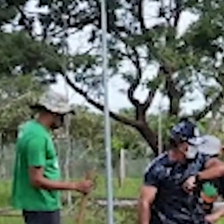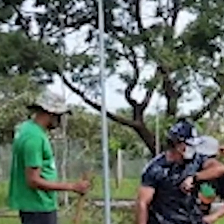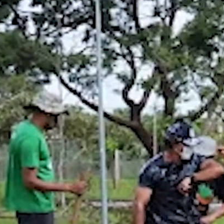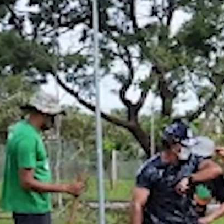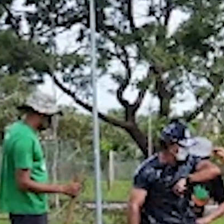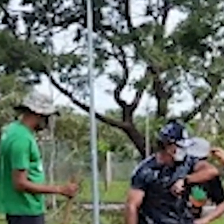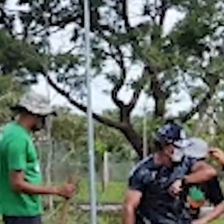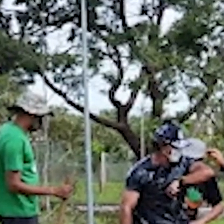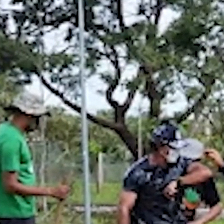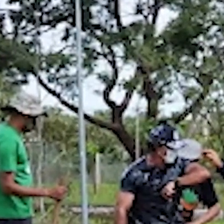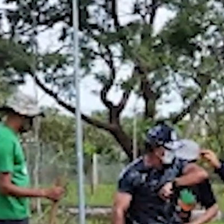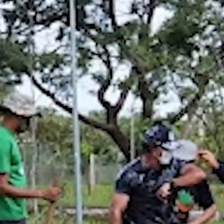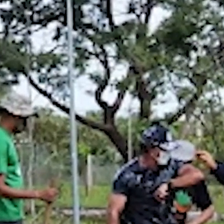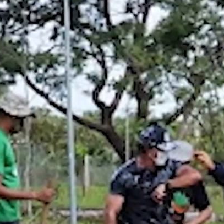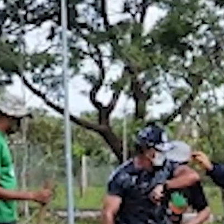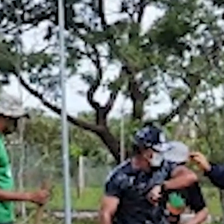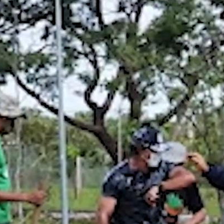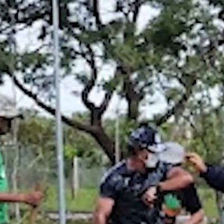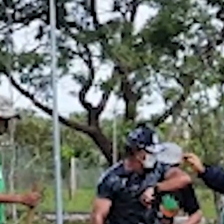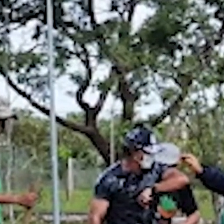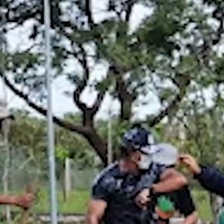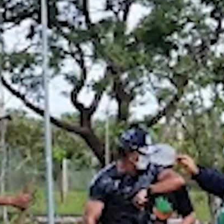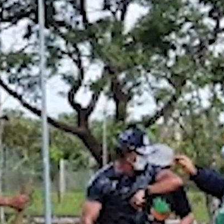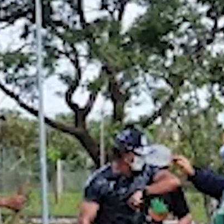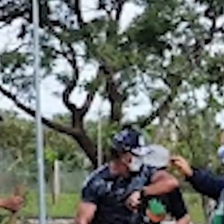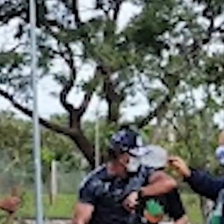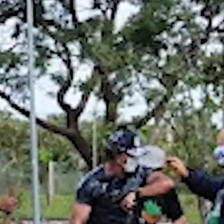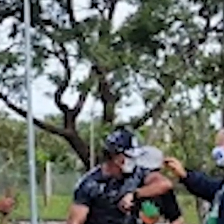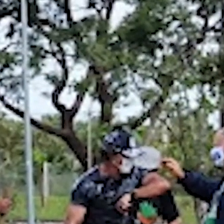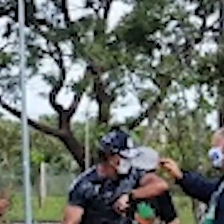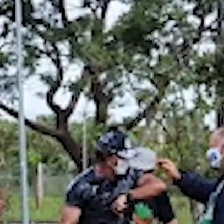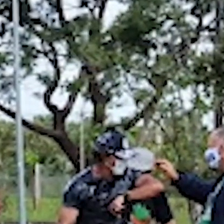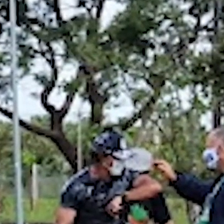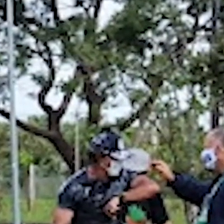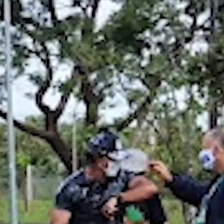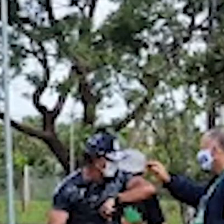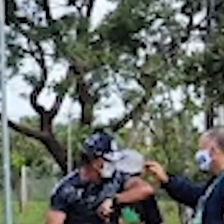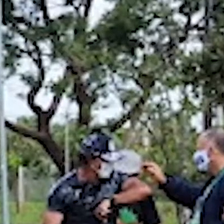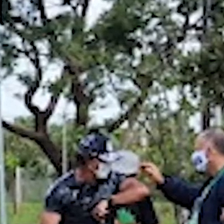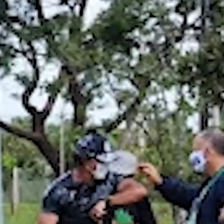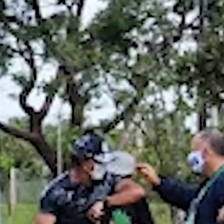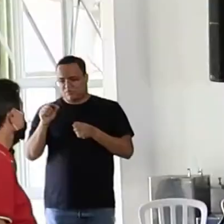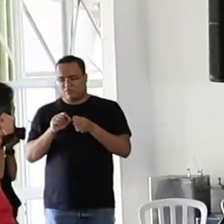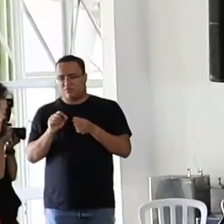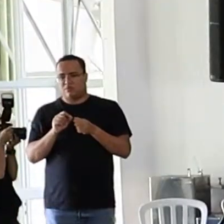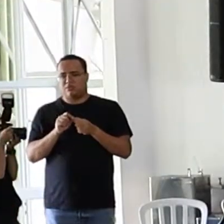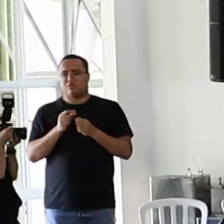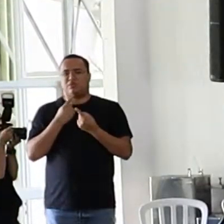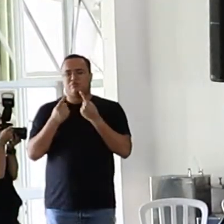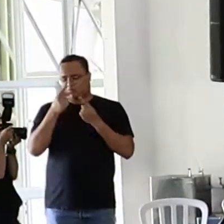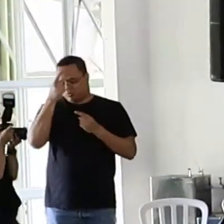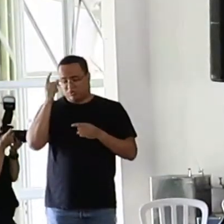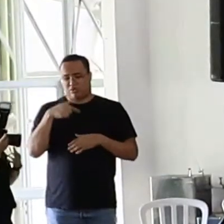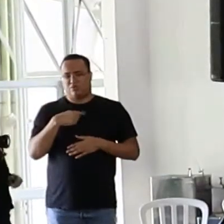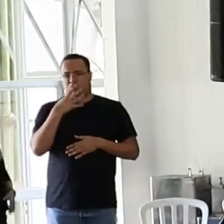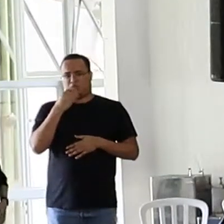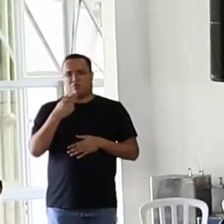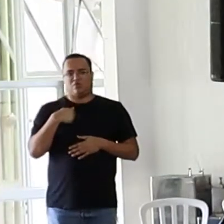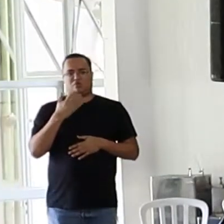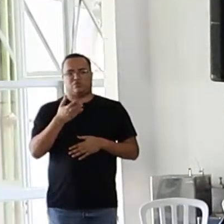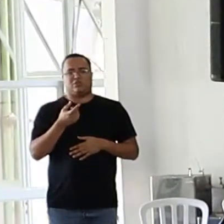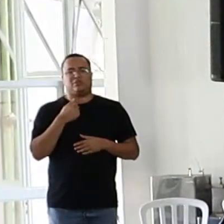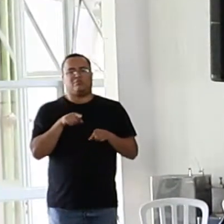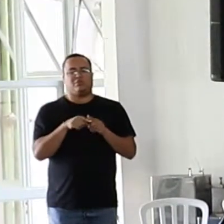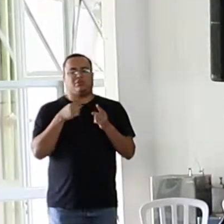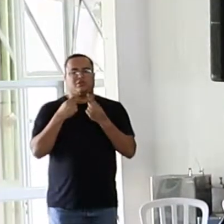aussie Joel tempo todo se mostram isso né quando entrevista as pessoas aqui do Guará eu vejo quantidade também ter